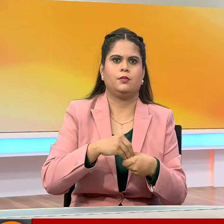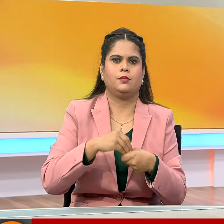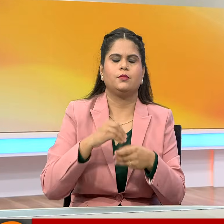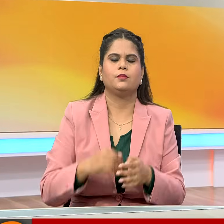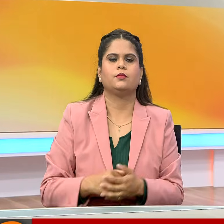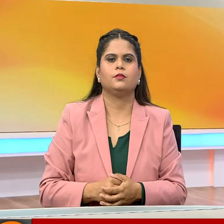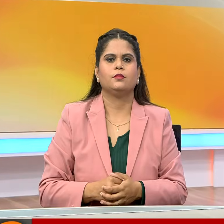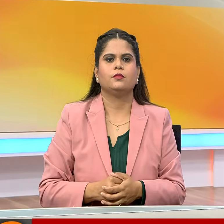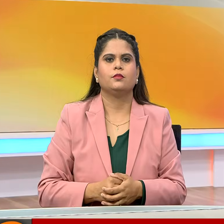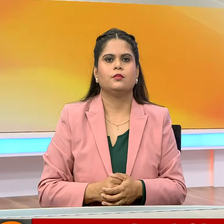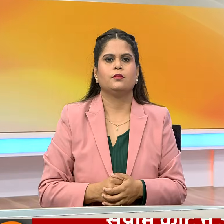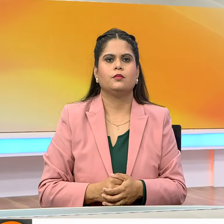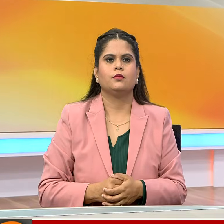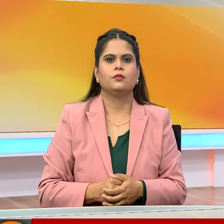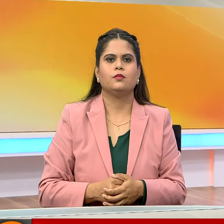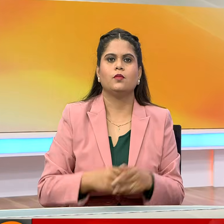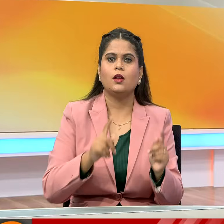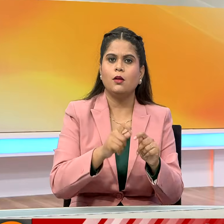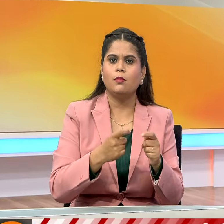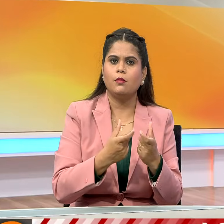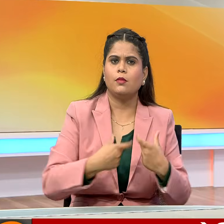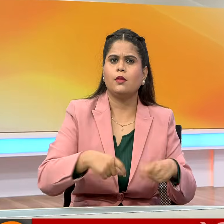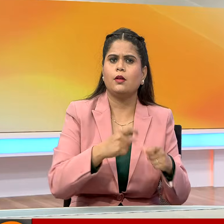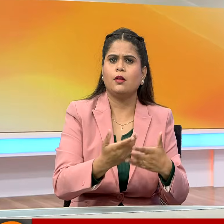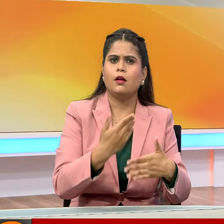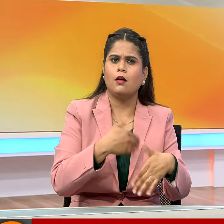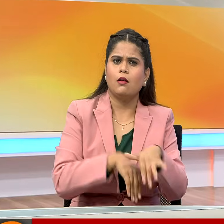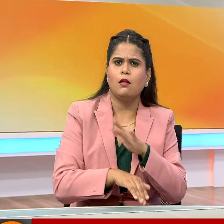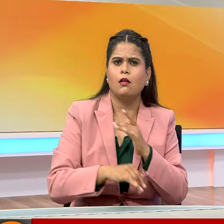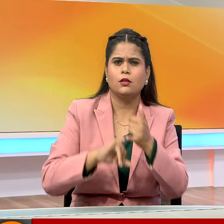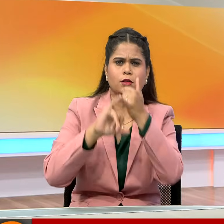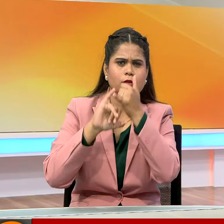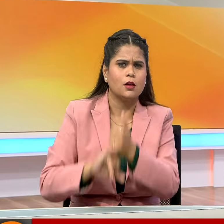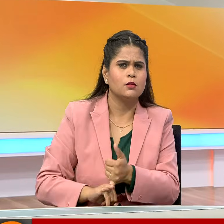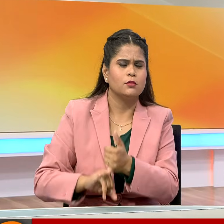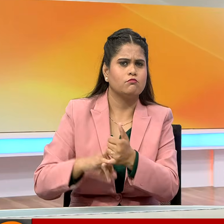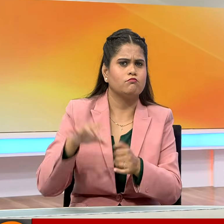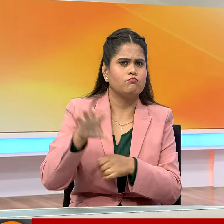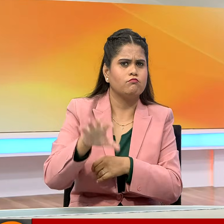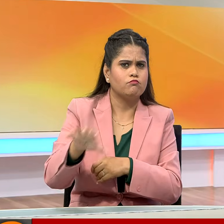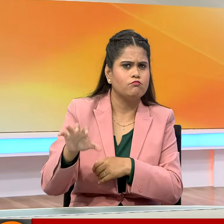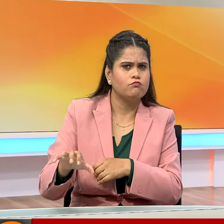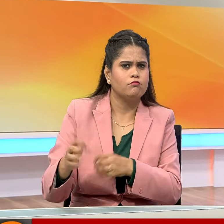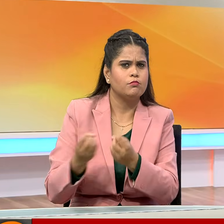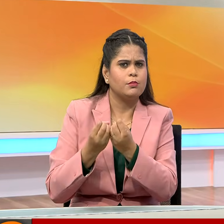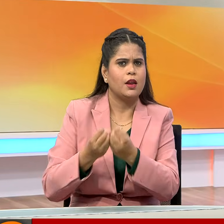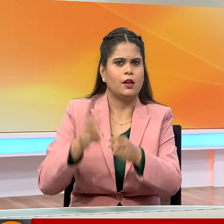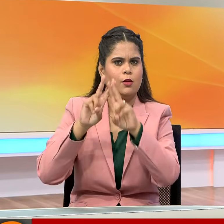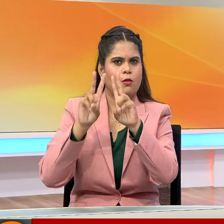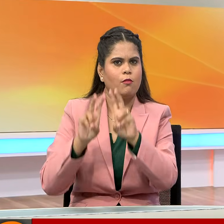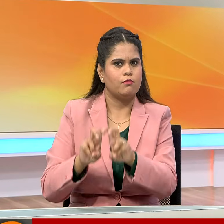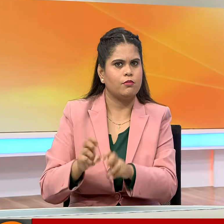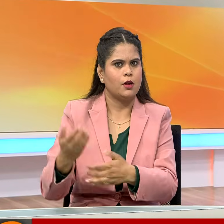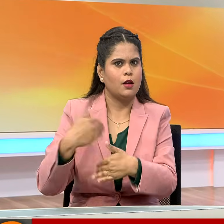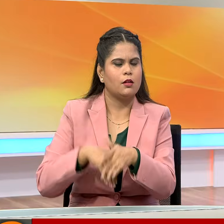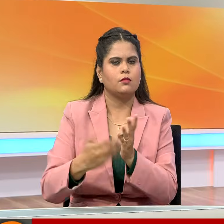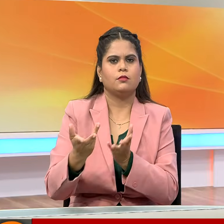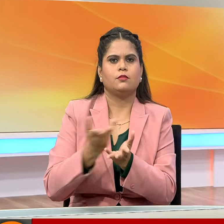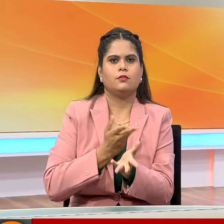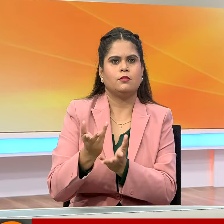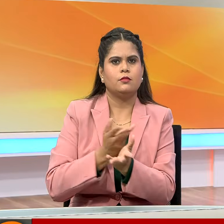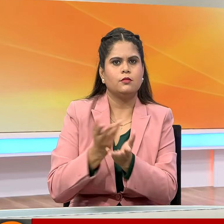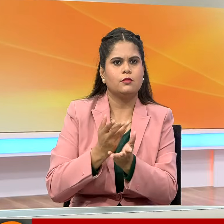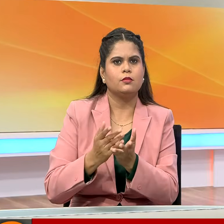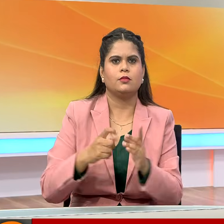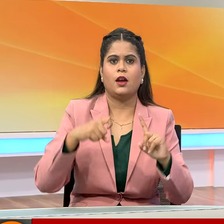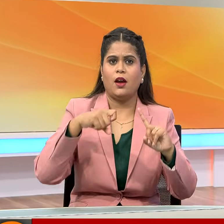में शामिल हुए। बैठक में दक्षिणी राज्यों से जुड़े कई अहम मामलों पर विचार विमर्श किया गया। इस दौरान